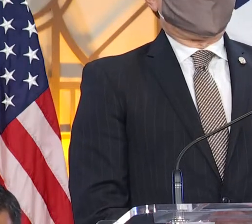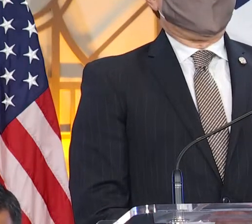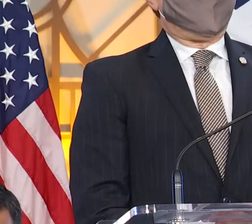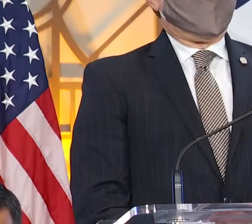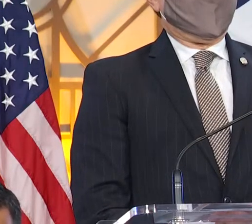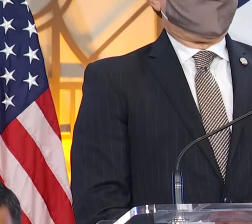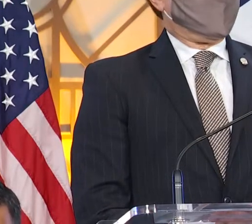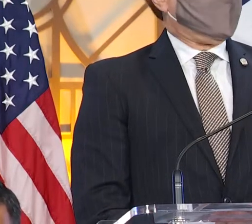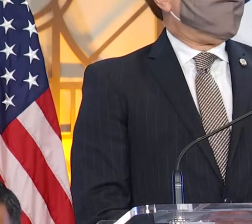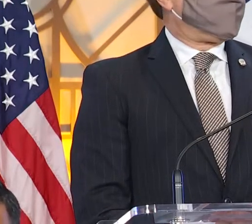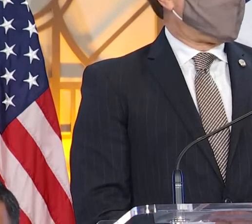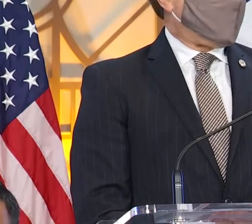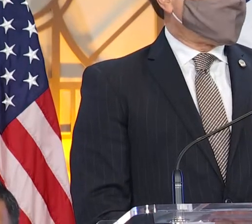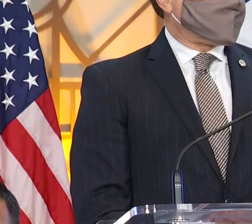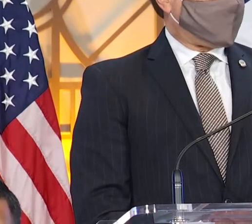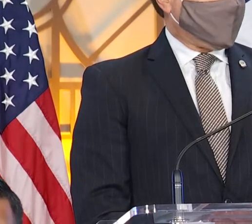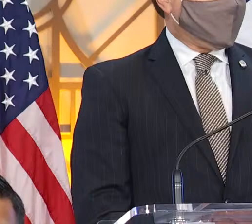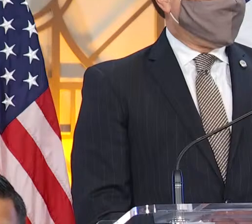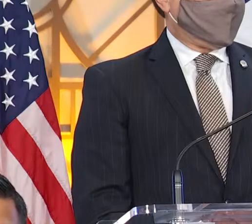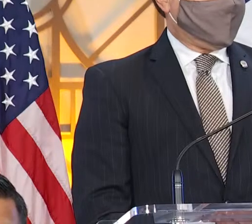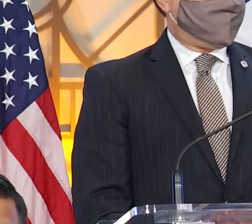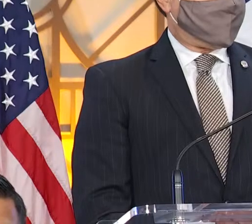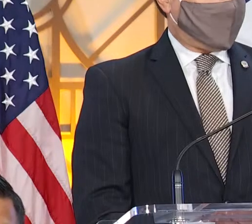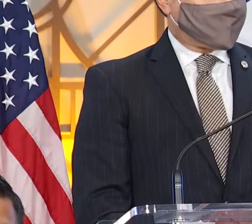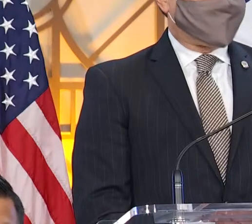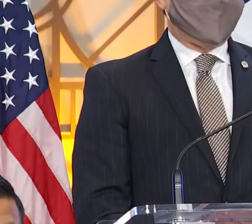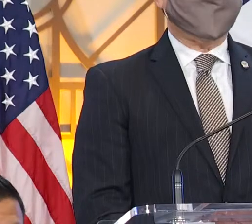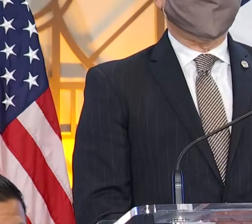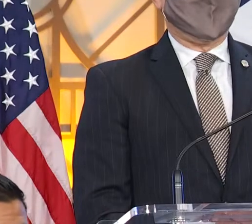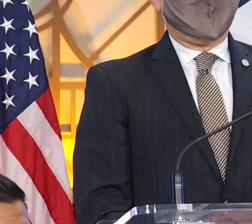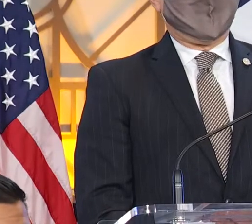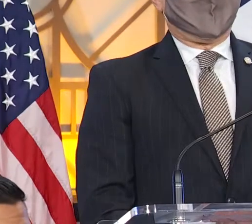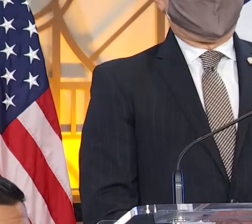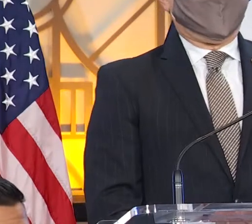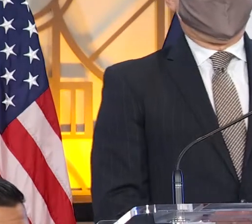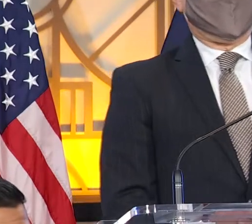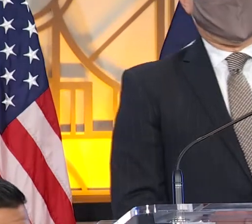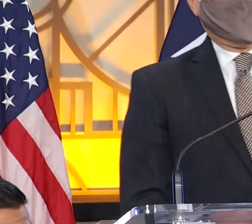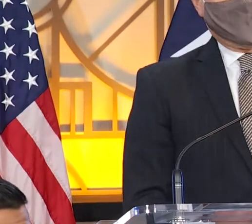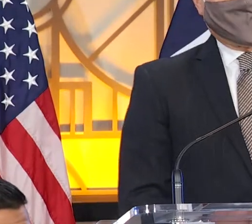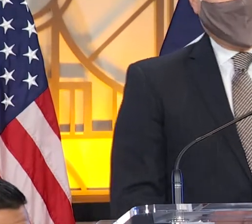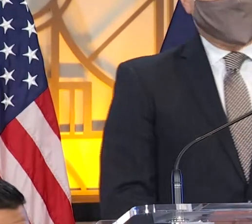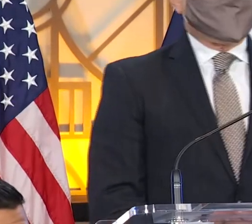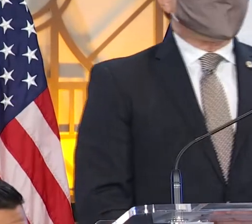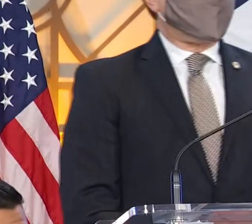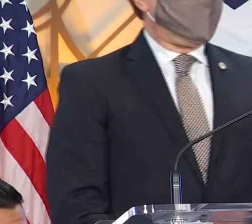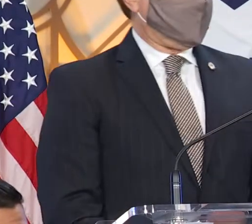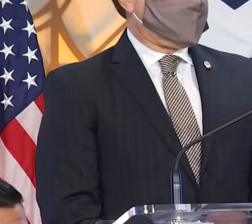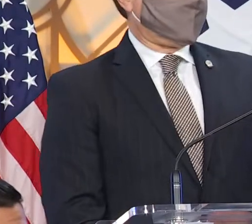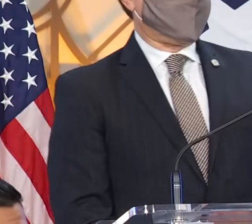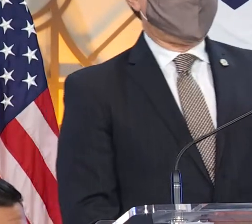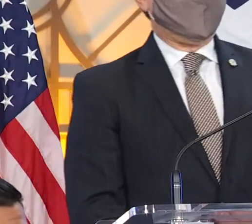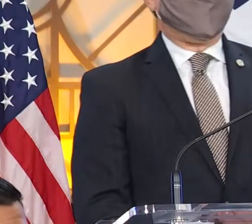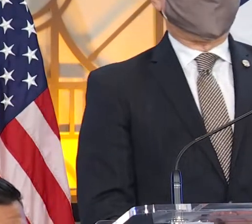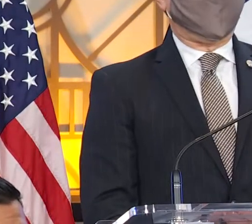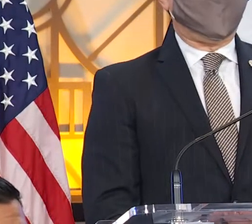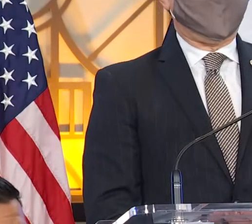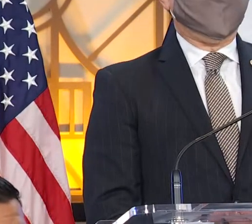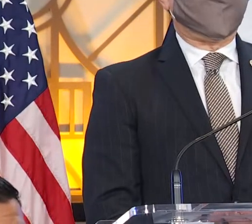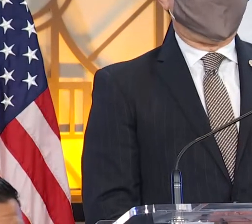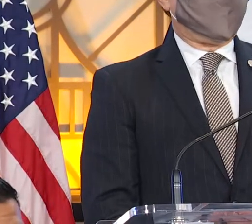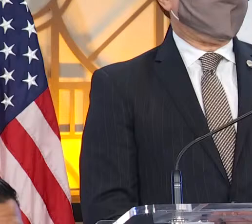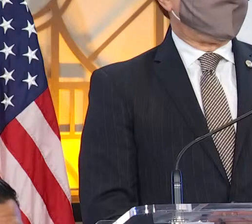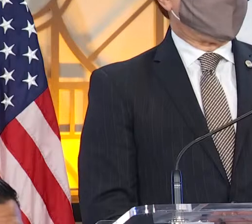podría dejar de también de observar que San Jacinto College